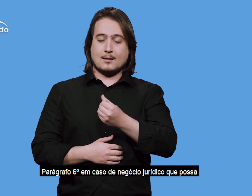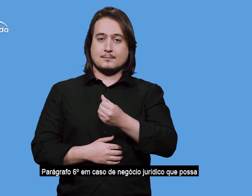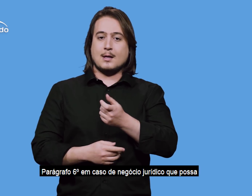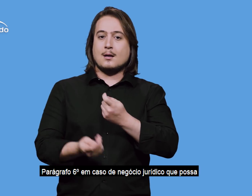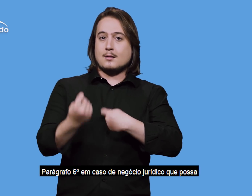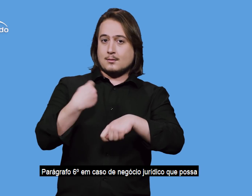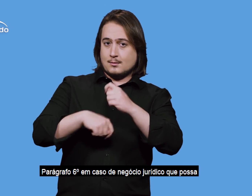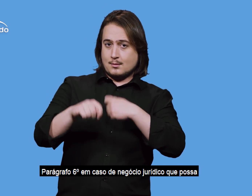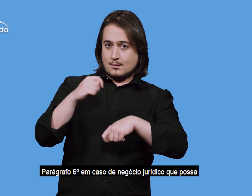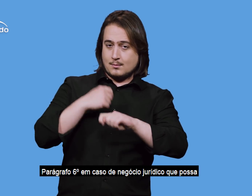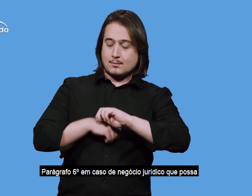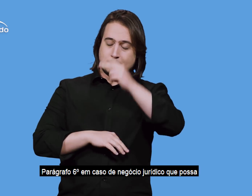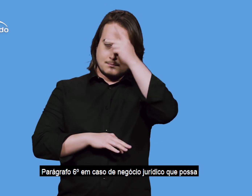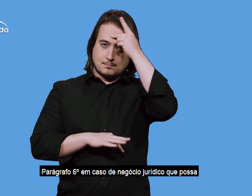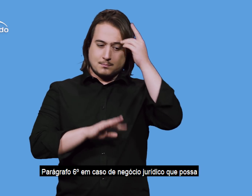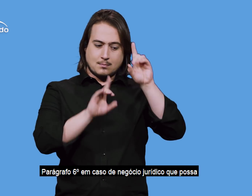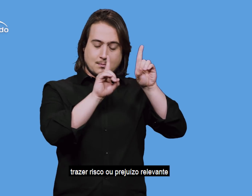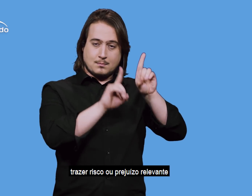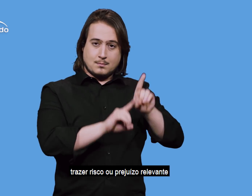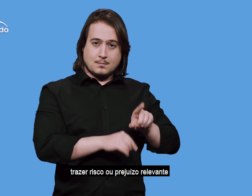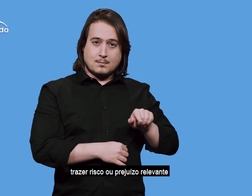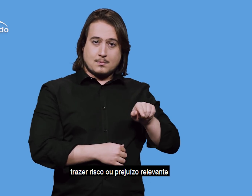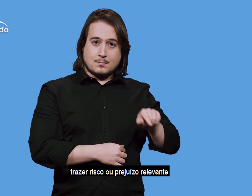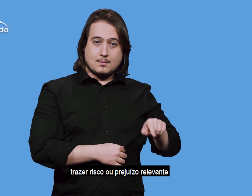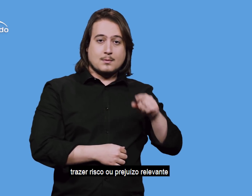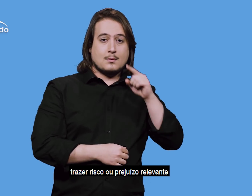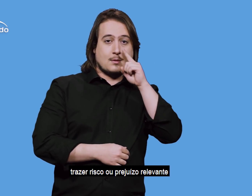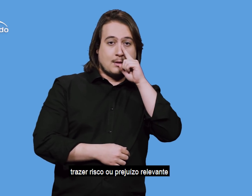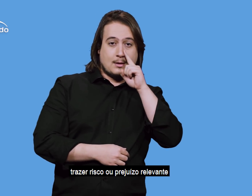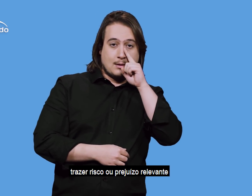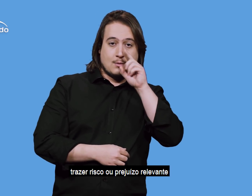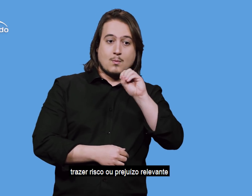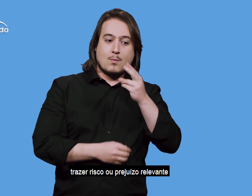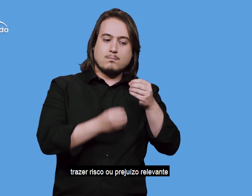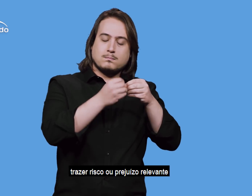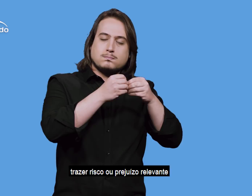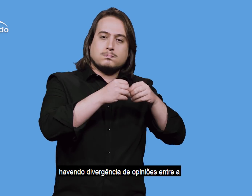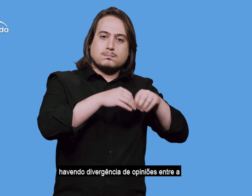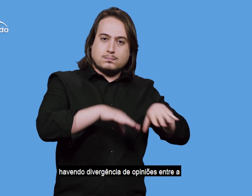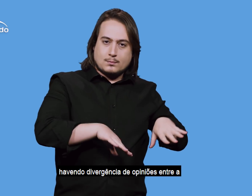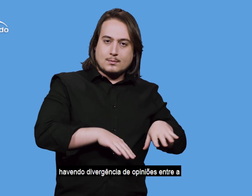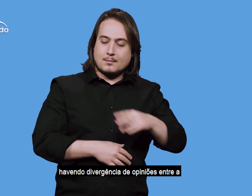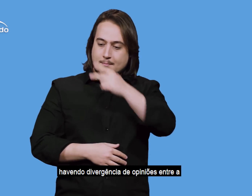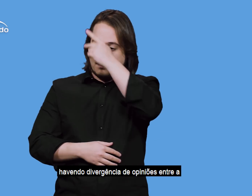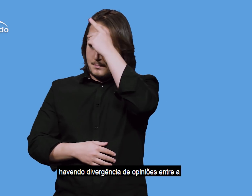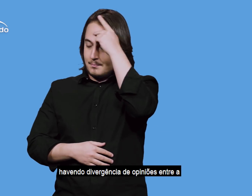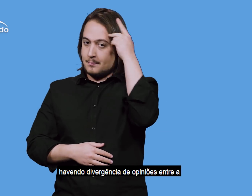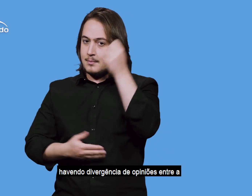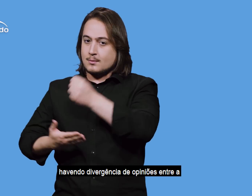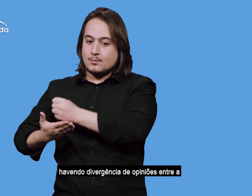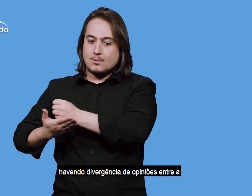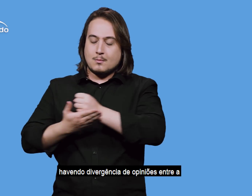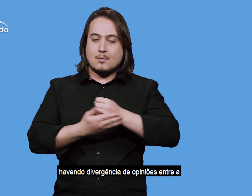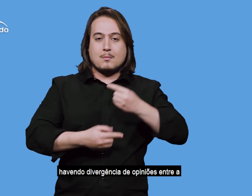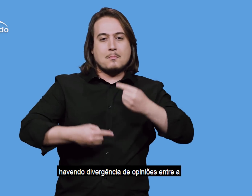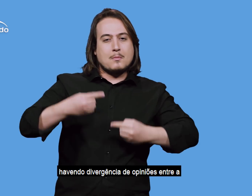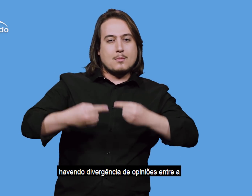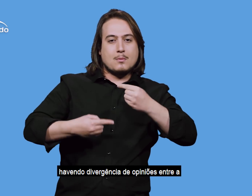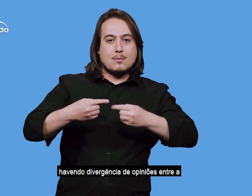jurídico que possa trazer risco ou prejuízo relevante havendo divergência de opiniões entre a pessoa